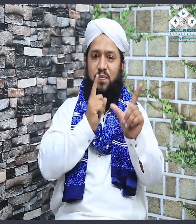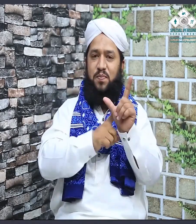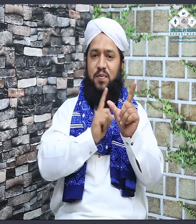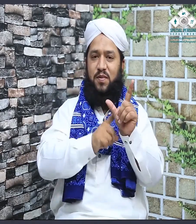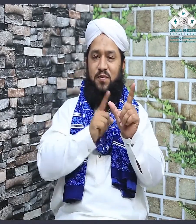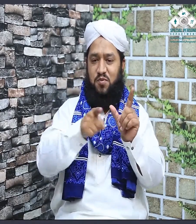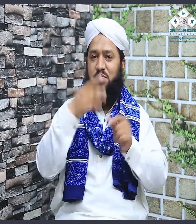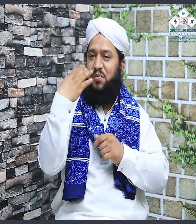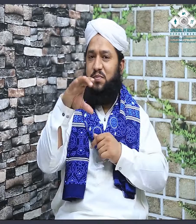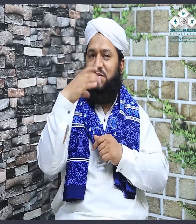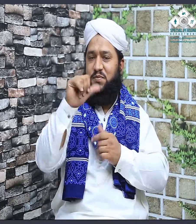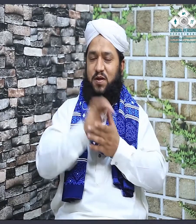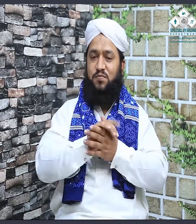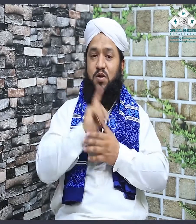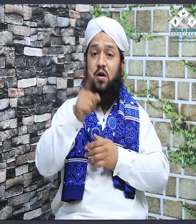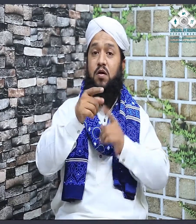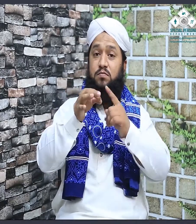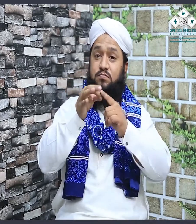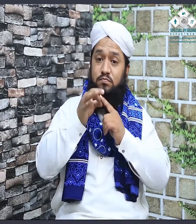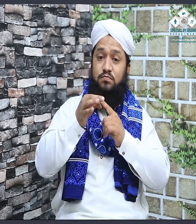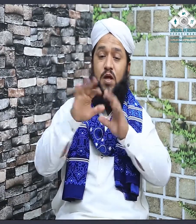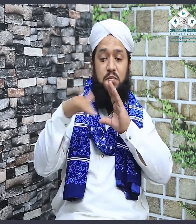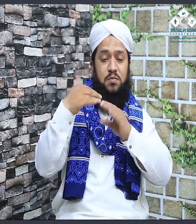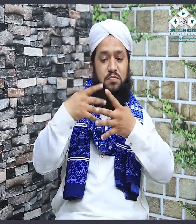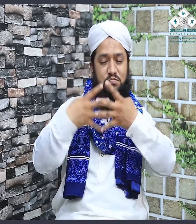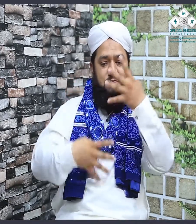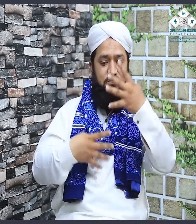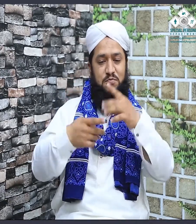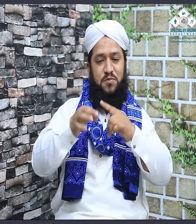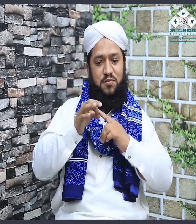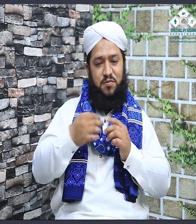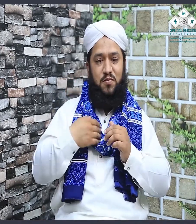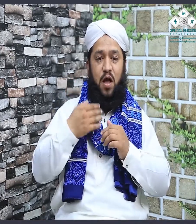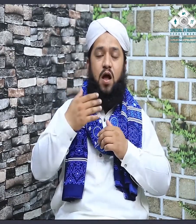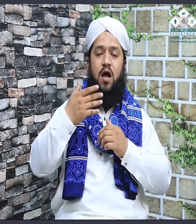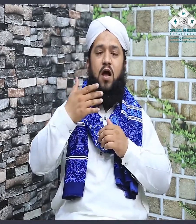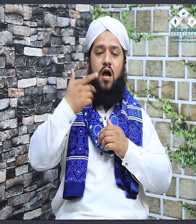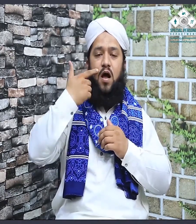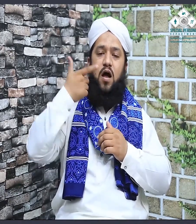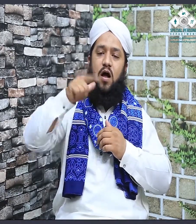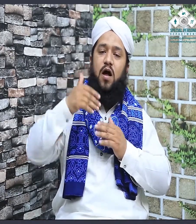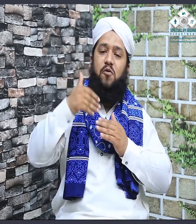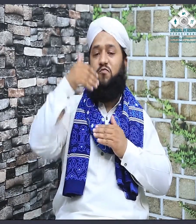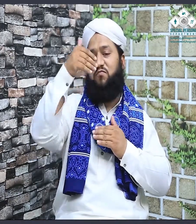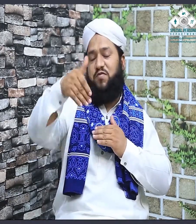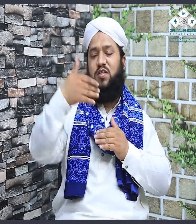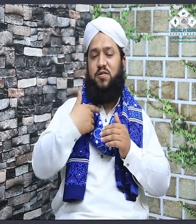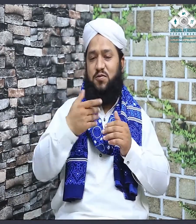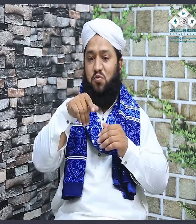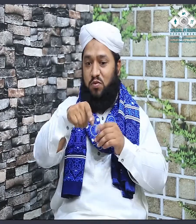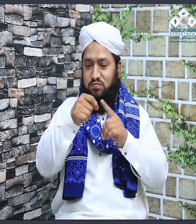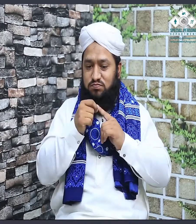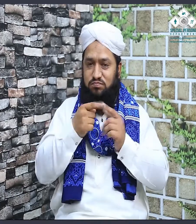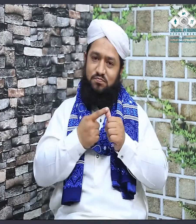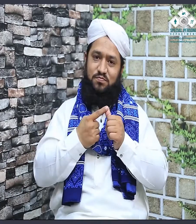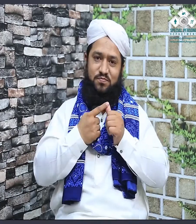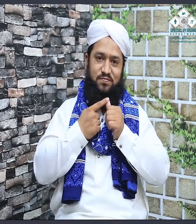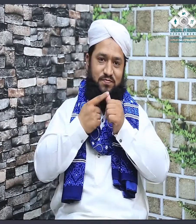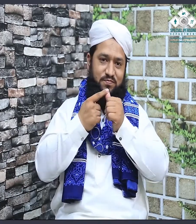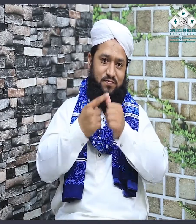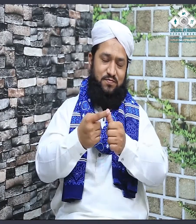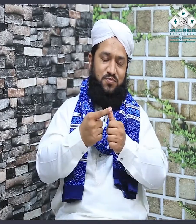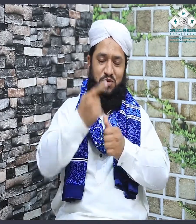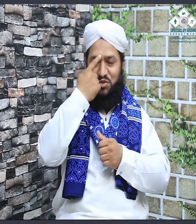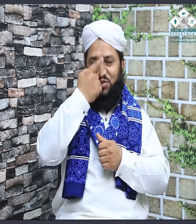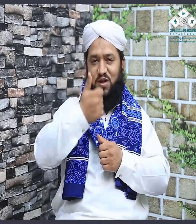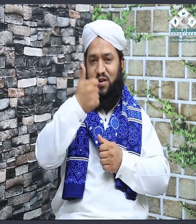اپنے کمنٹس کریں گے، آپ کے کوسچنز آئیں گے، اور انشاءاللہ ہماری کوشش ہوگی کہ اگلے ایپیسوڈ میں آپ کے ان کوسچنز کو بھی ایڈریس کیا جائے، آپ کے ان